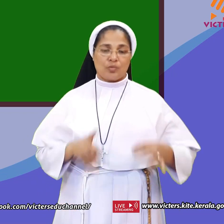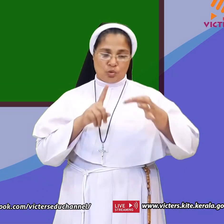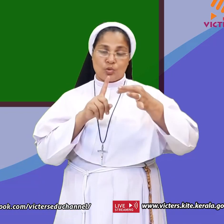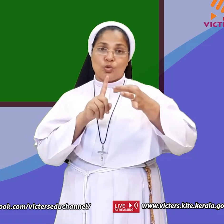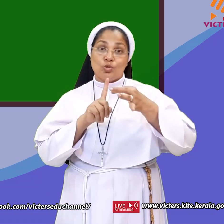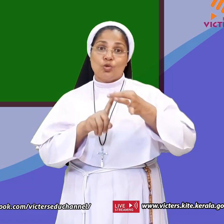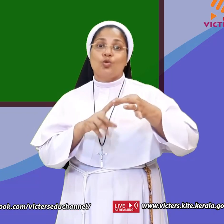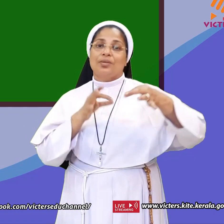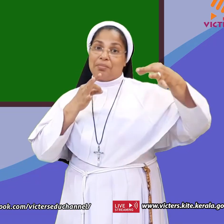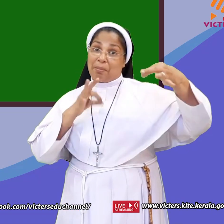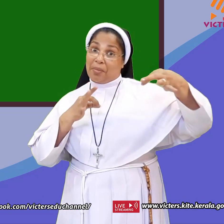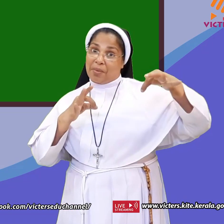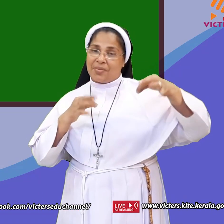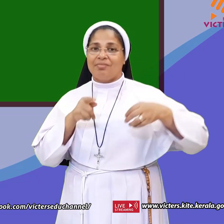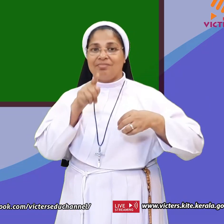ചോദ്യപേപ്പറാണ് നിങ്ങൾക്ക് ലഭിക്കുക.